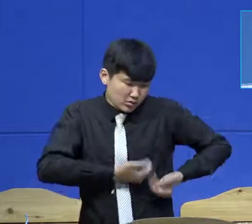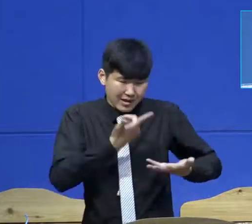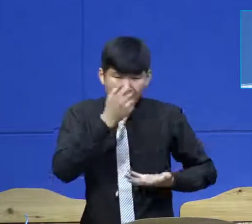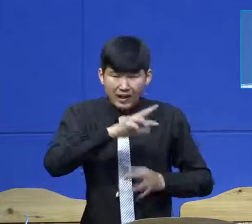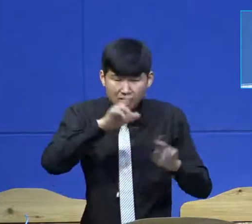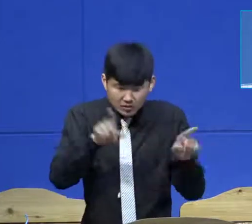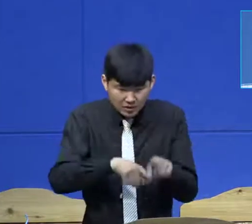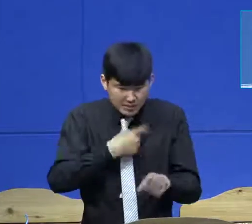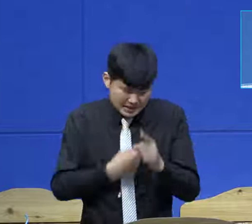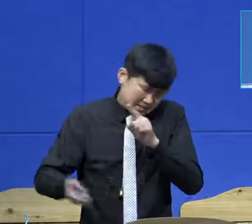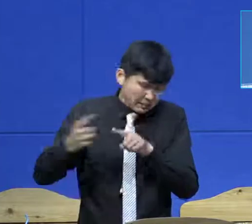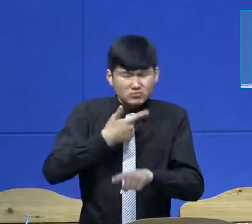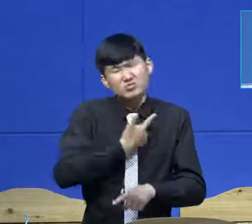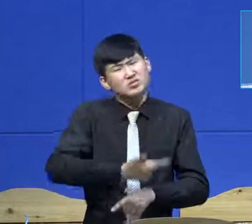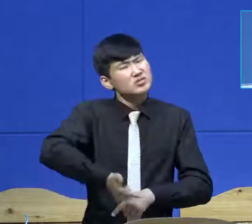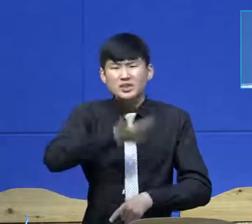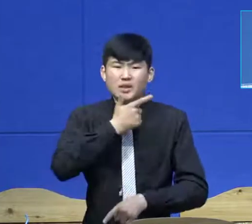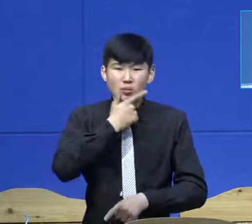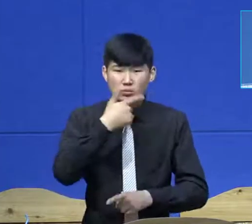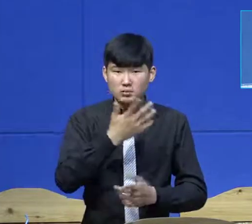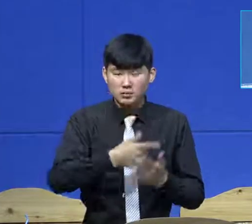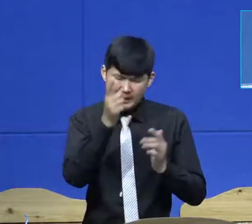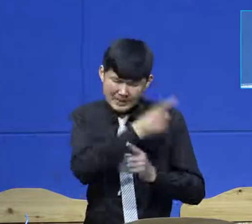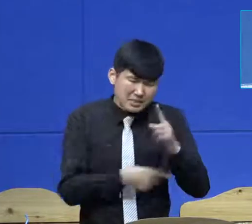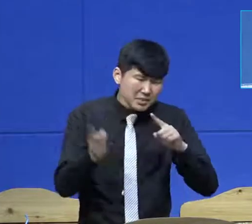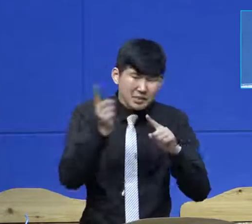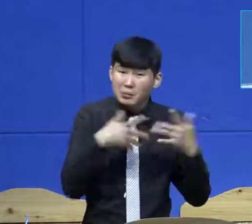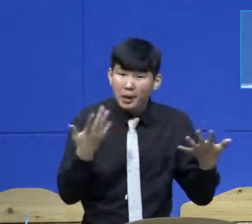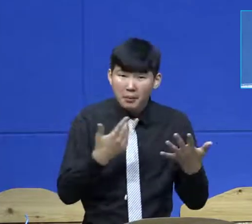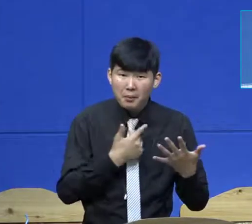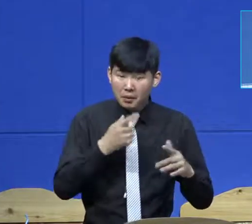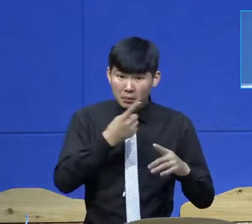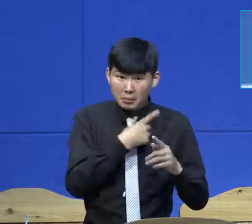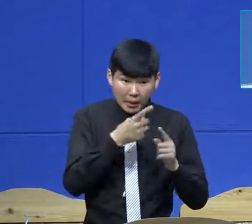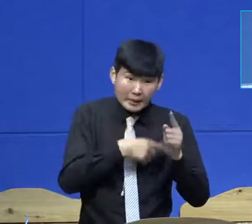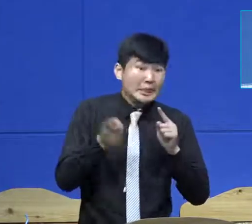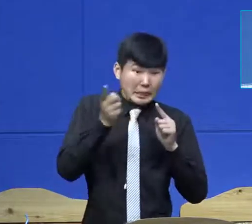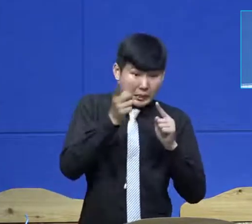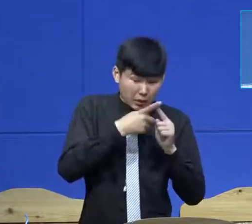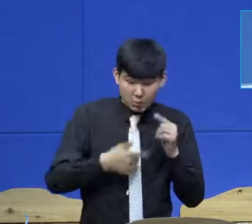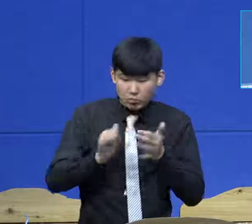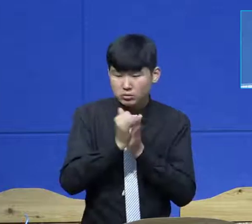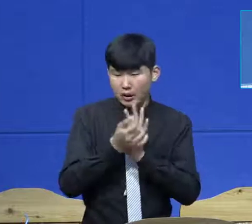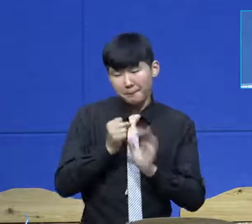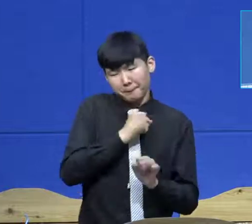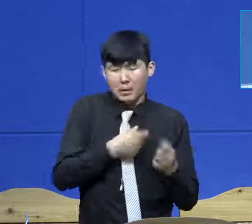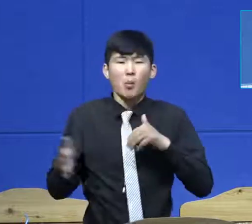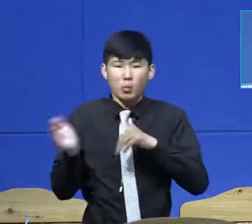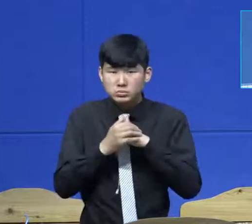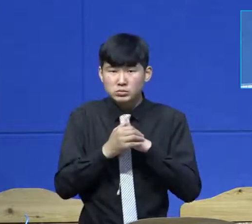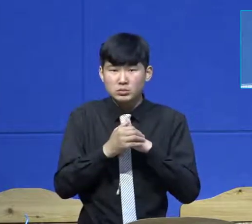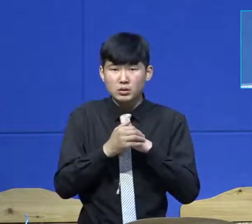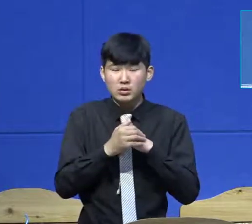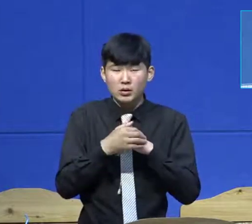учраас бачуураа би тис чадахгүй гэсэн. Би энийг төвчих юм бол би арай эсрэгээрээ бачуураад үхэх нэ гэж байгаа. Сайн мэдээд хараахгүй хамар байна гин